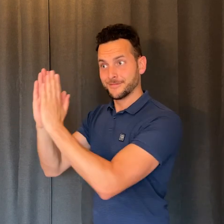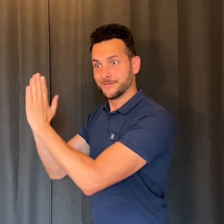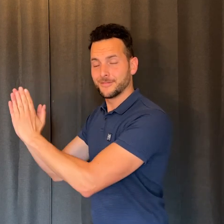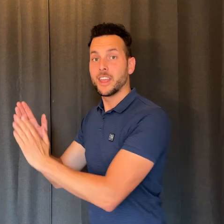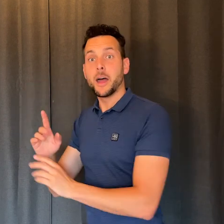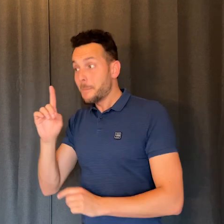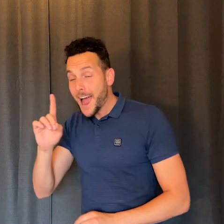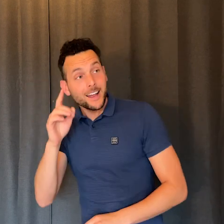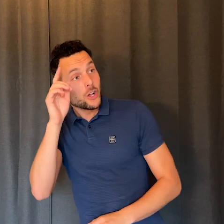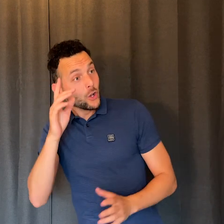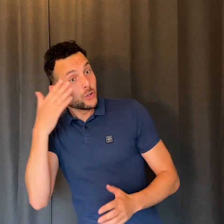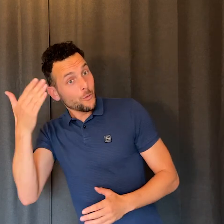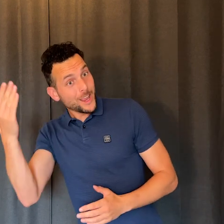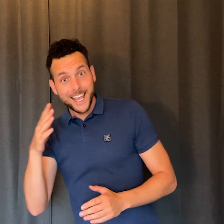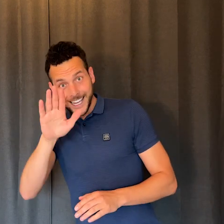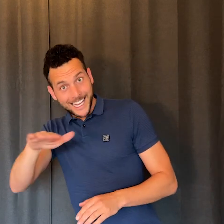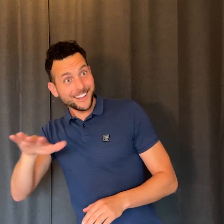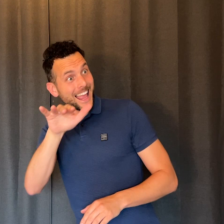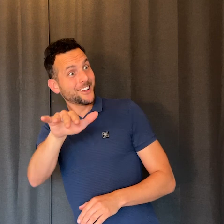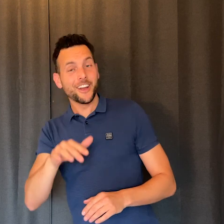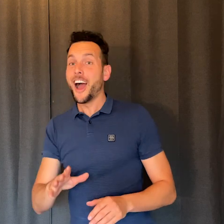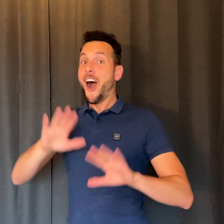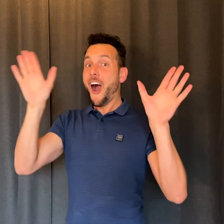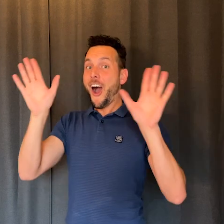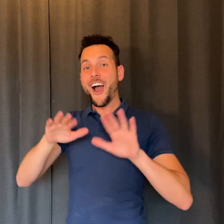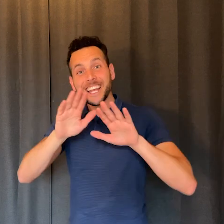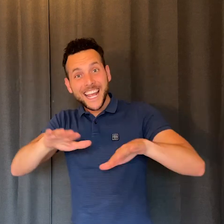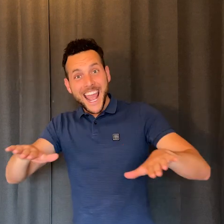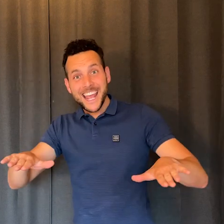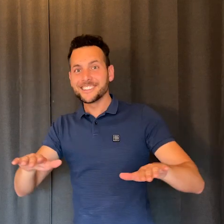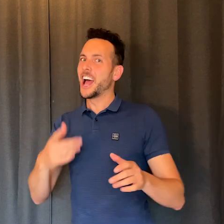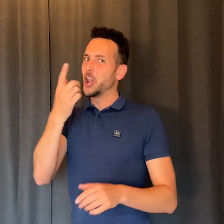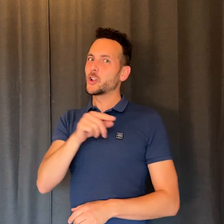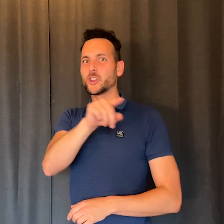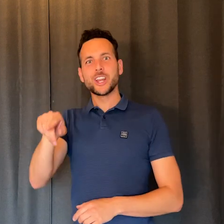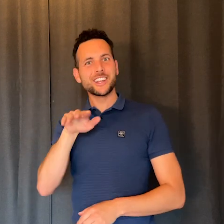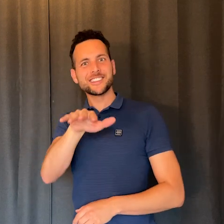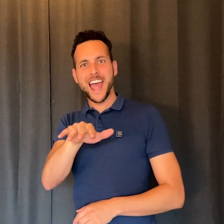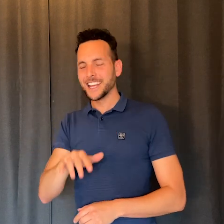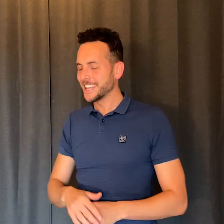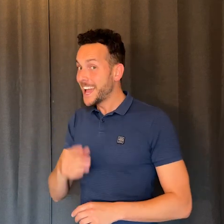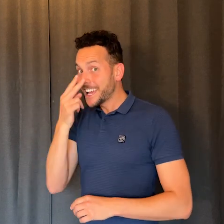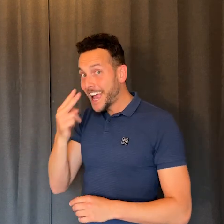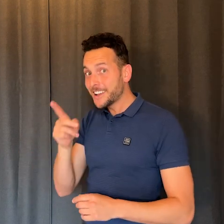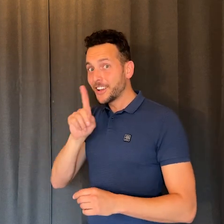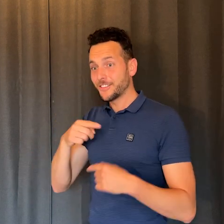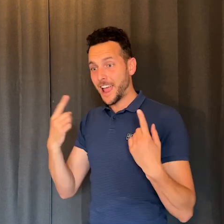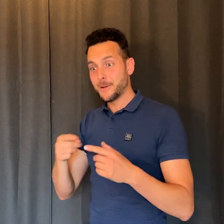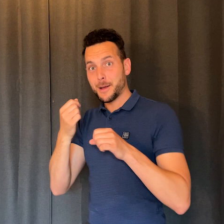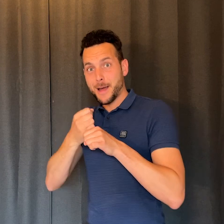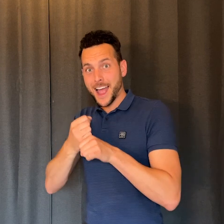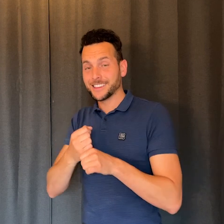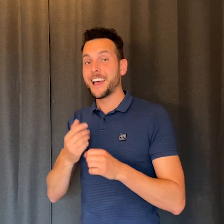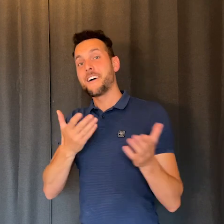de kids zijn er! Oh, hoi kids! Hoi! Superleuk dat jullie er zijn. Kijk eens wat we hebben gemaakt. Ja, welkom in